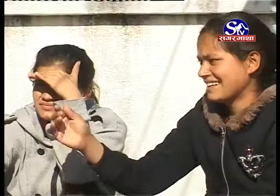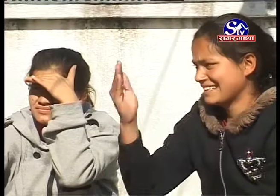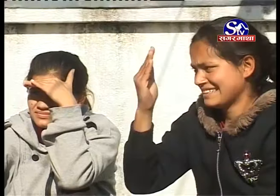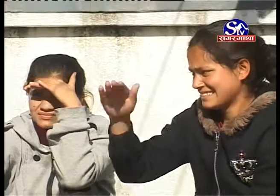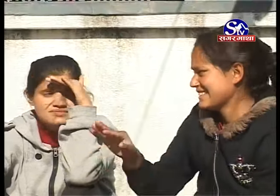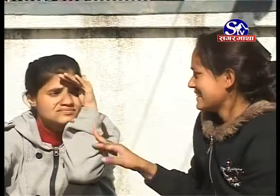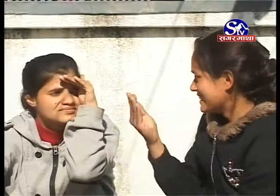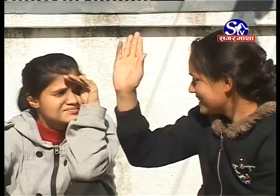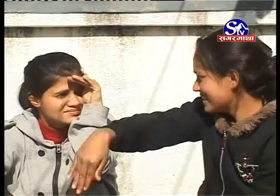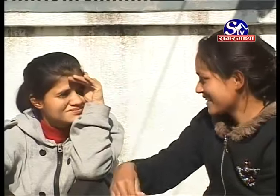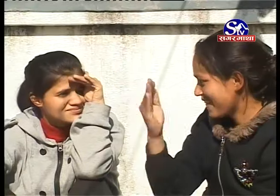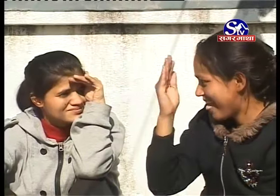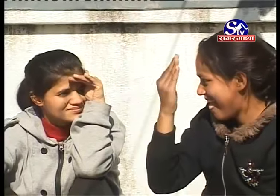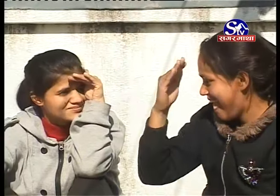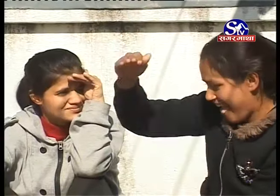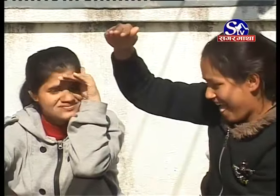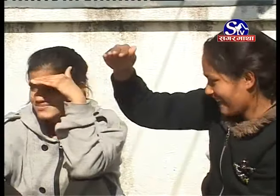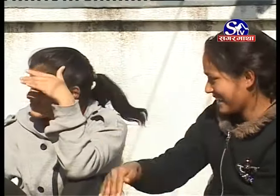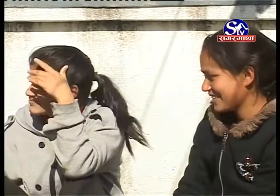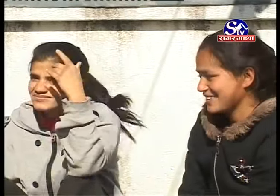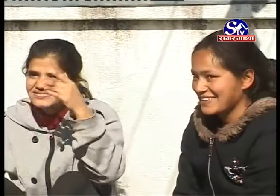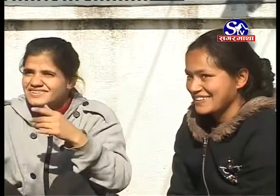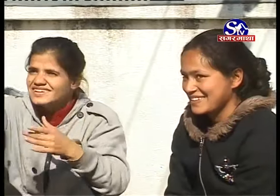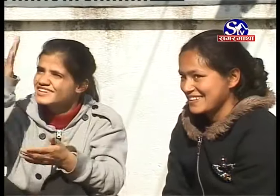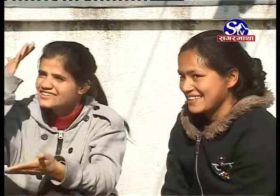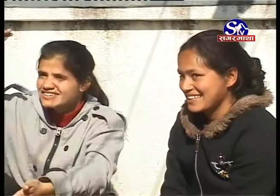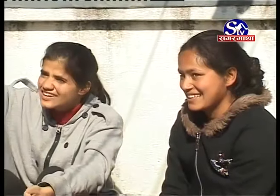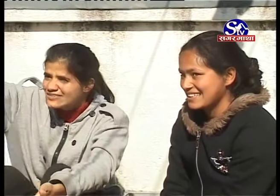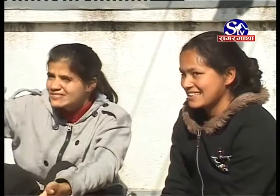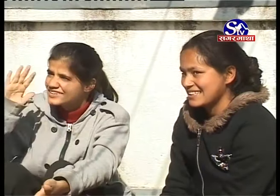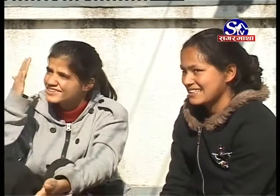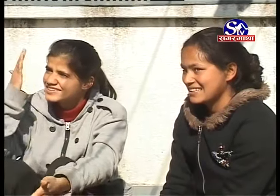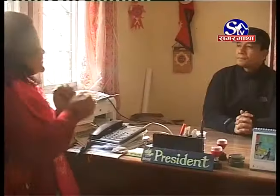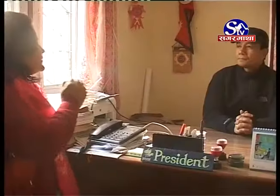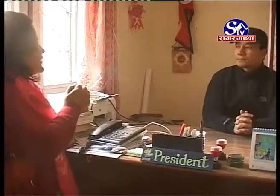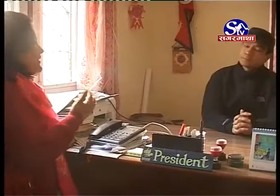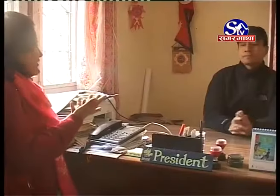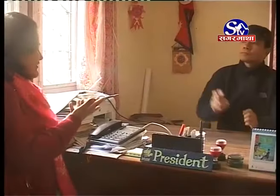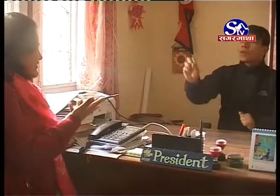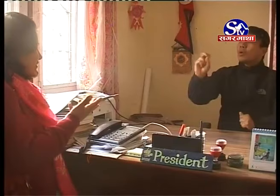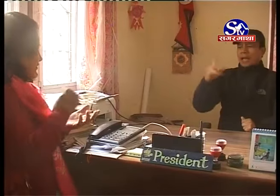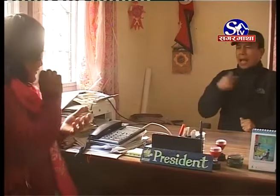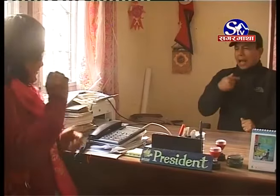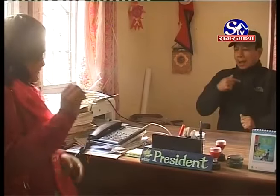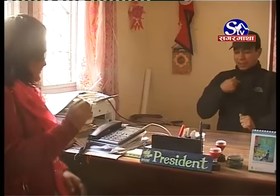कुनै दिन आफ्ना साङ्केतिक भाषाका मागलाई बुझिदेला भन्ने आशमा छन्। राज्यबाट उनीहरू के